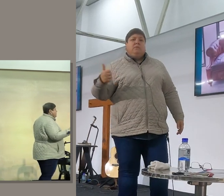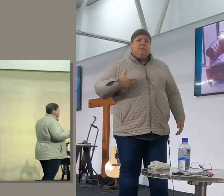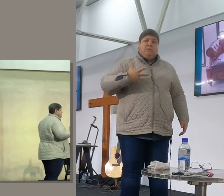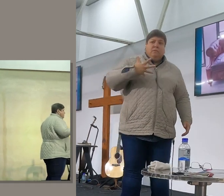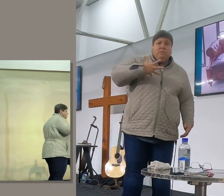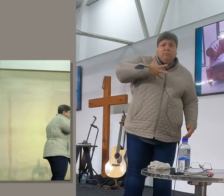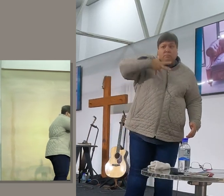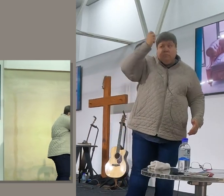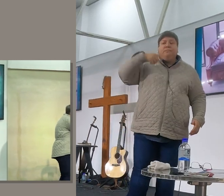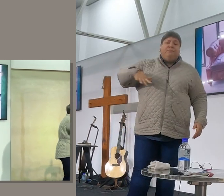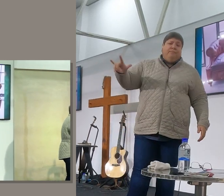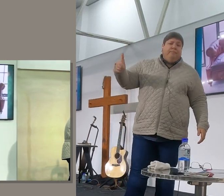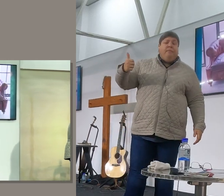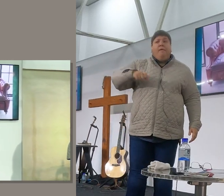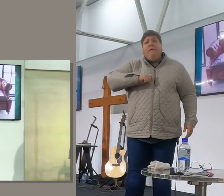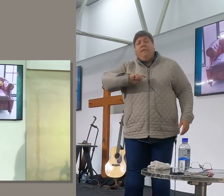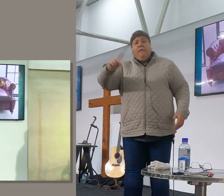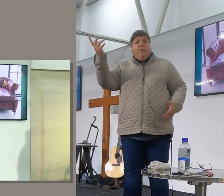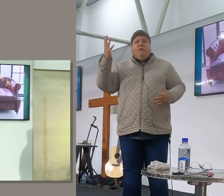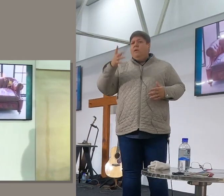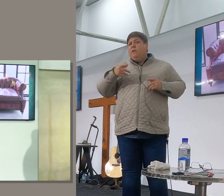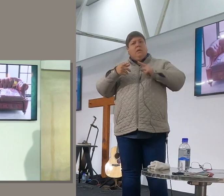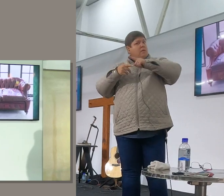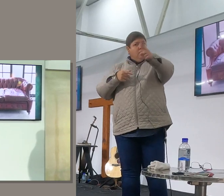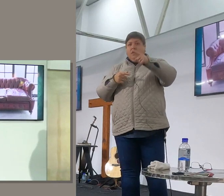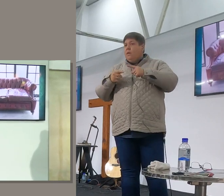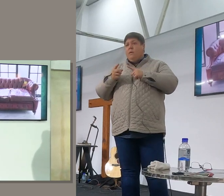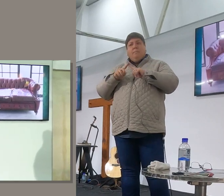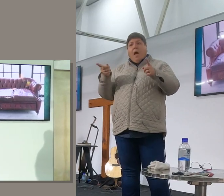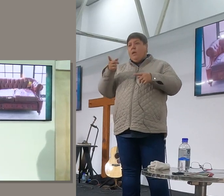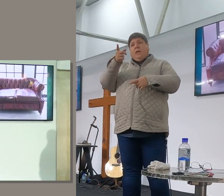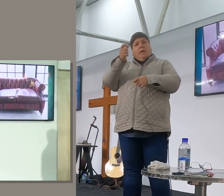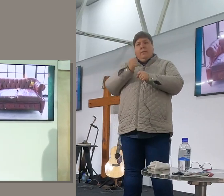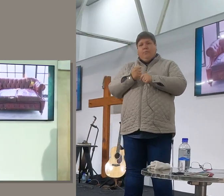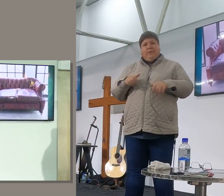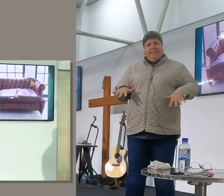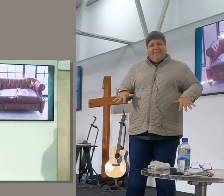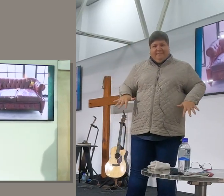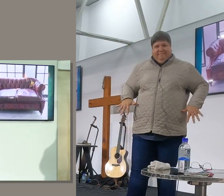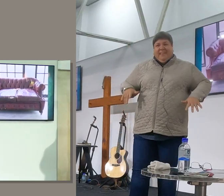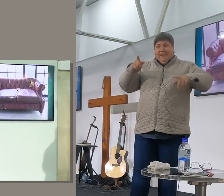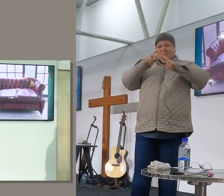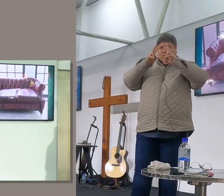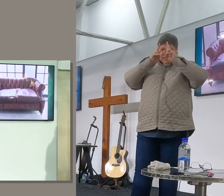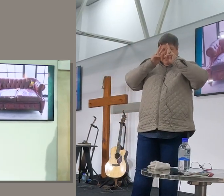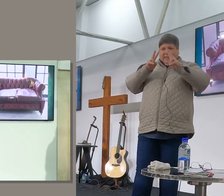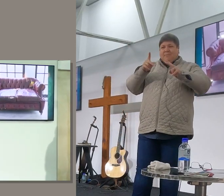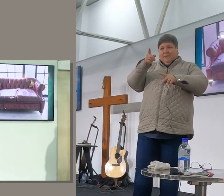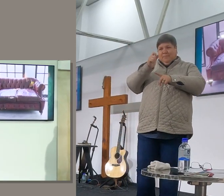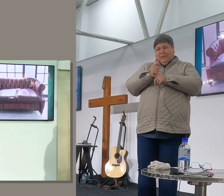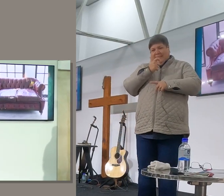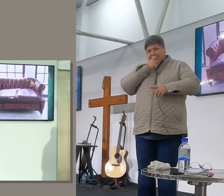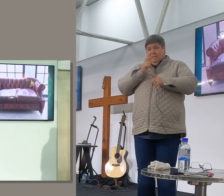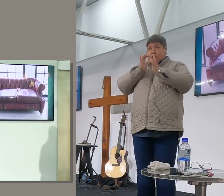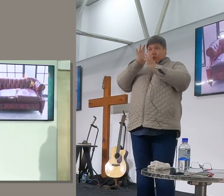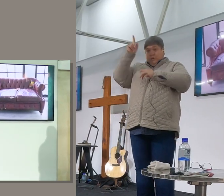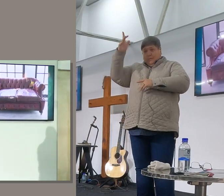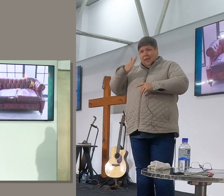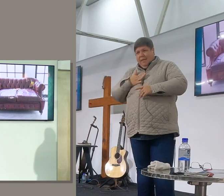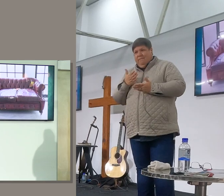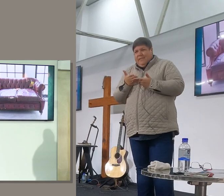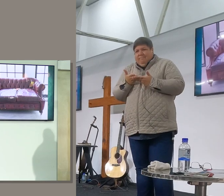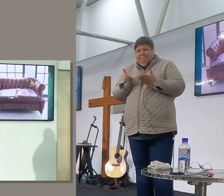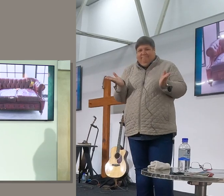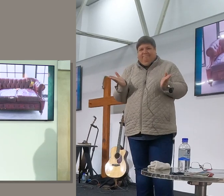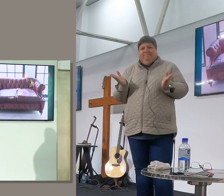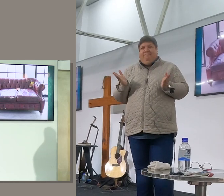nie saak hoe stik in sy lewe op hierdie oomblik is nie. Maak nie saak wat alles fout is in sy lewe nie. Jesus is lief vir hom. En Jesus